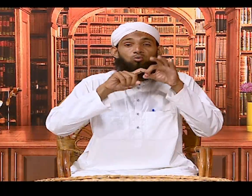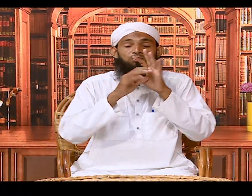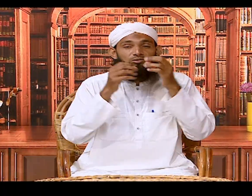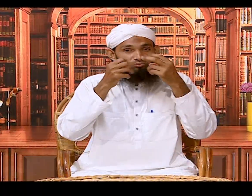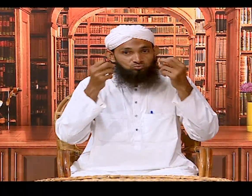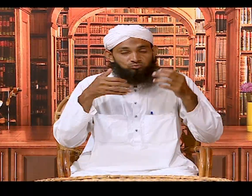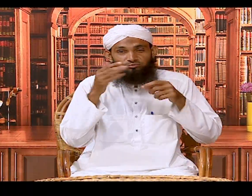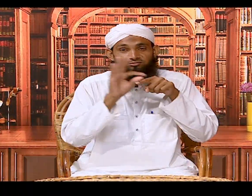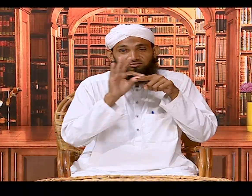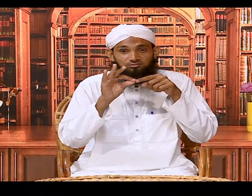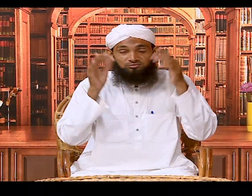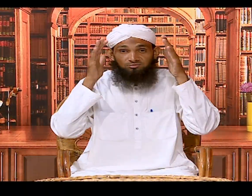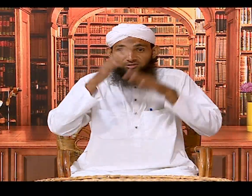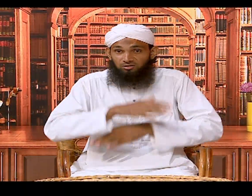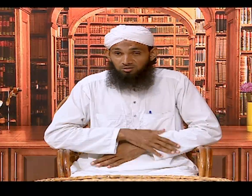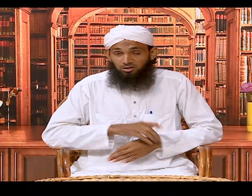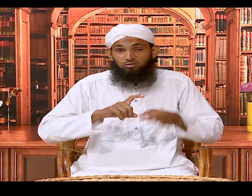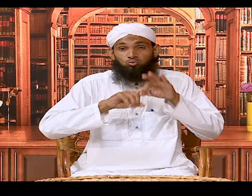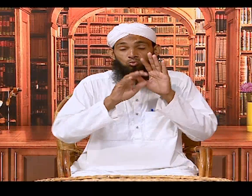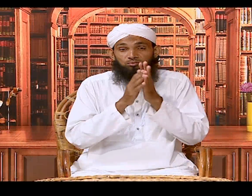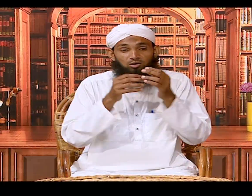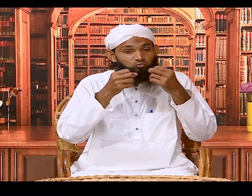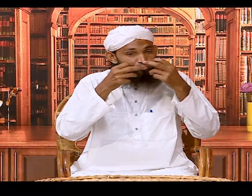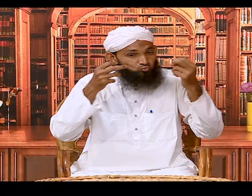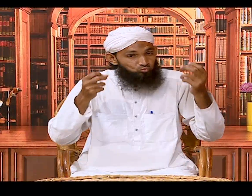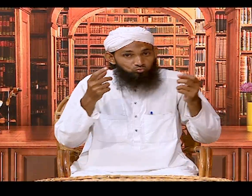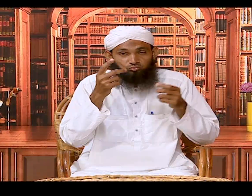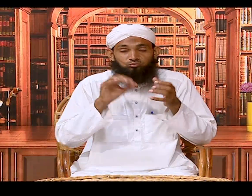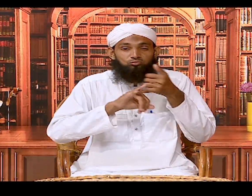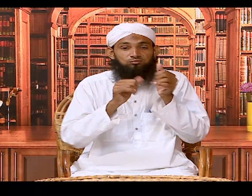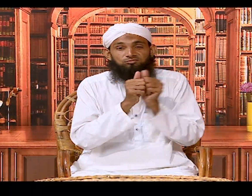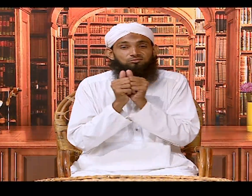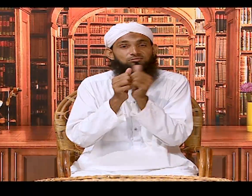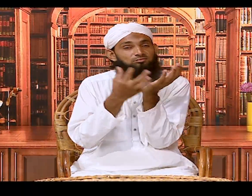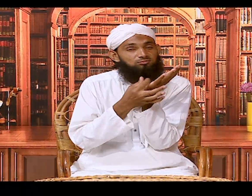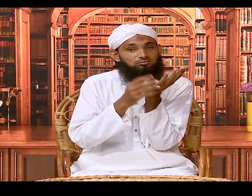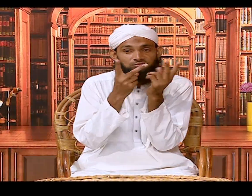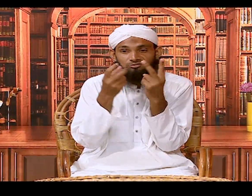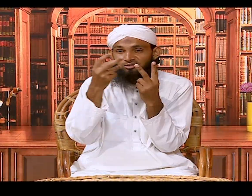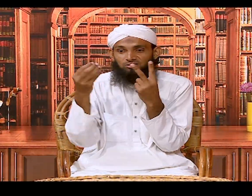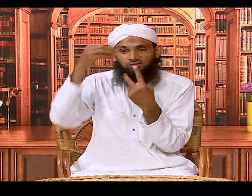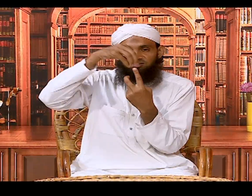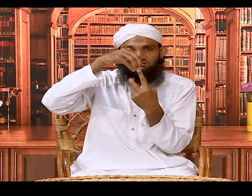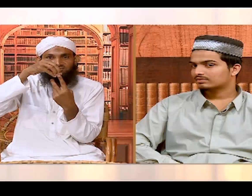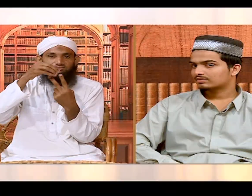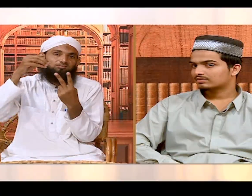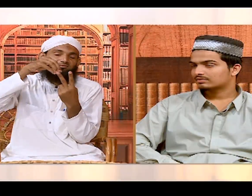کو نماز پڑھنا بھی نور ہے۔ حضرت عثمان غنی رضی اللہ عنہ ان دو نوروں کو جمع فرمایا کرتے تھے، اس لیے آپ